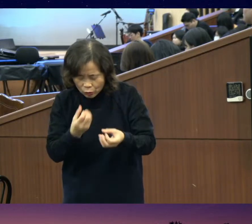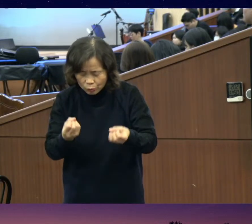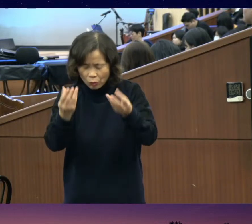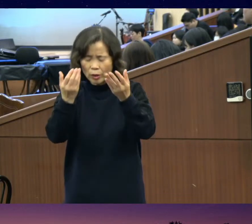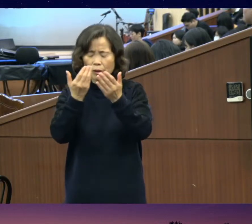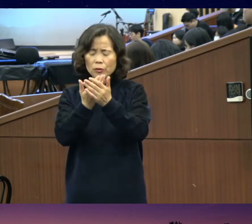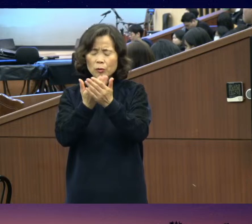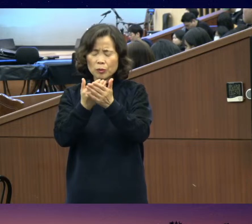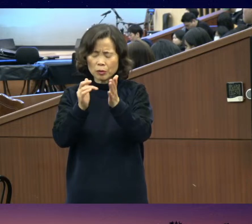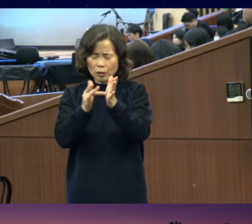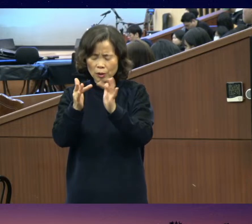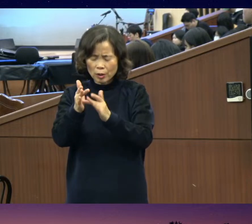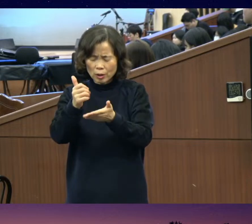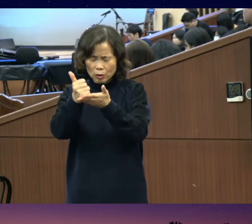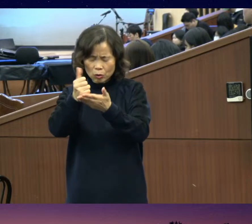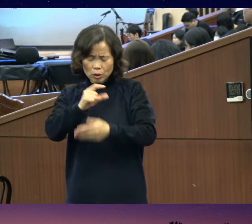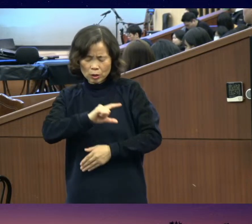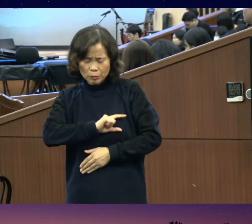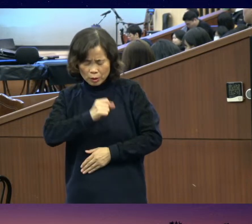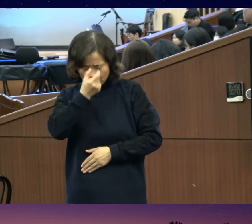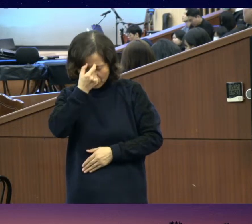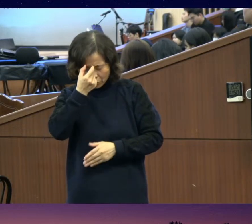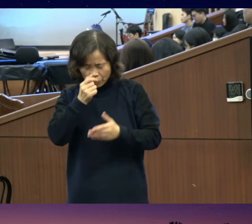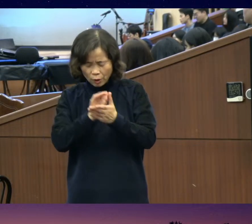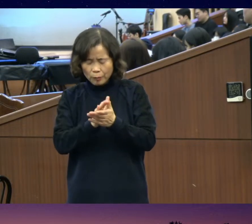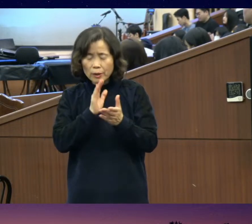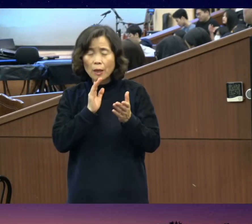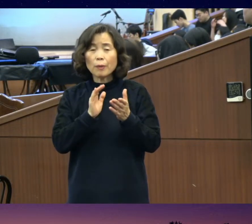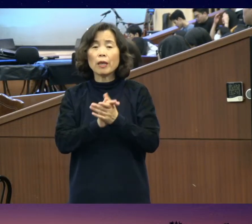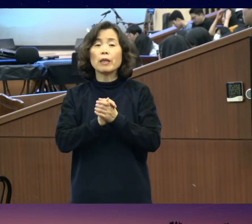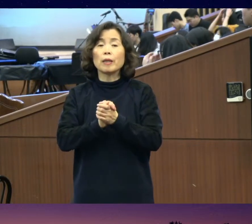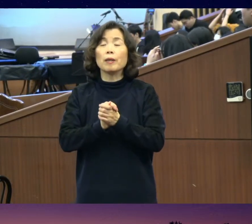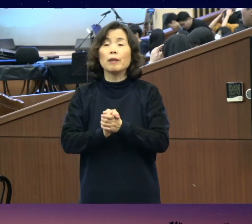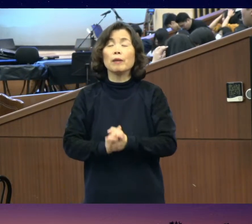원하옵고 예수님의 이름으로 기도하옵나이다. 아멘.